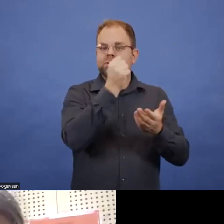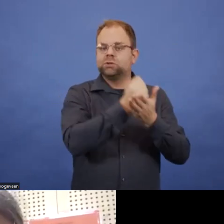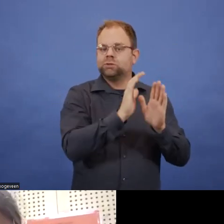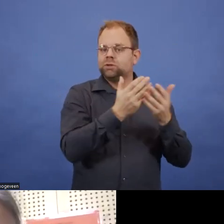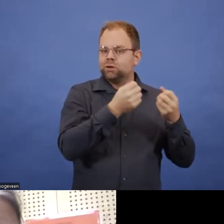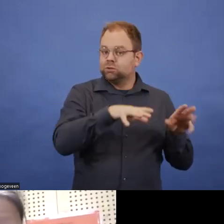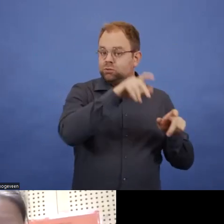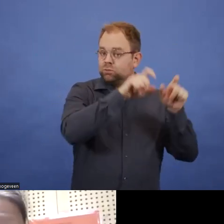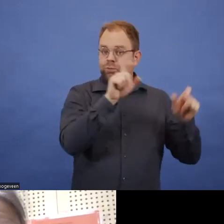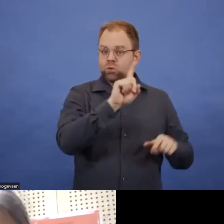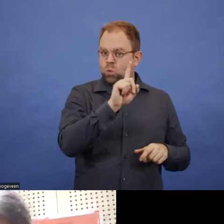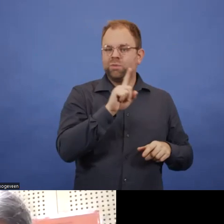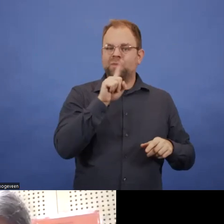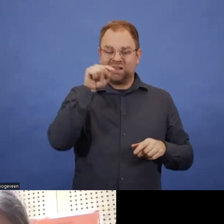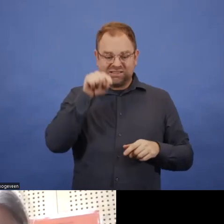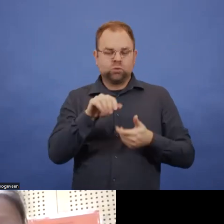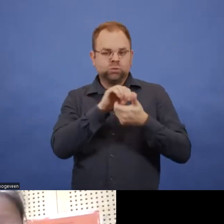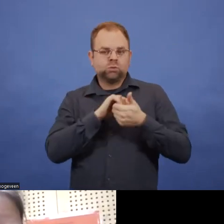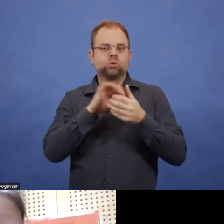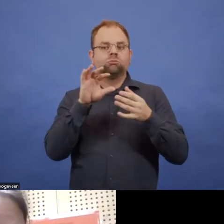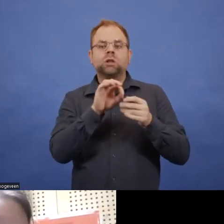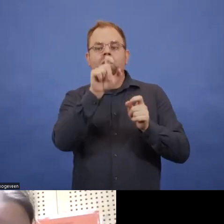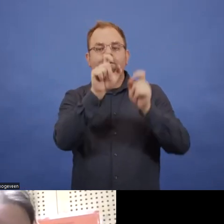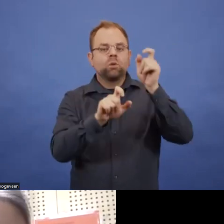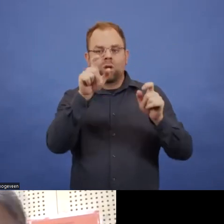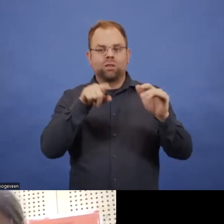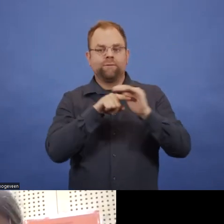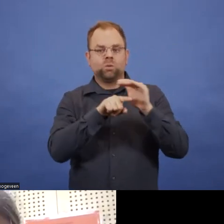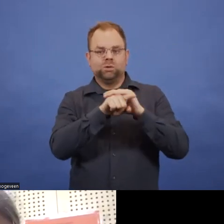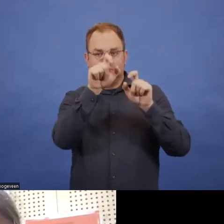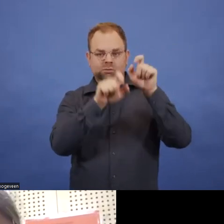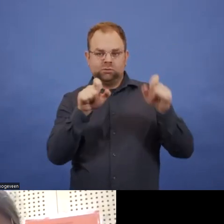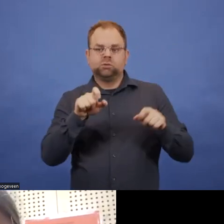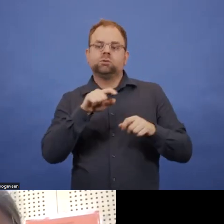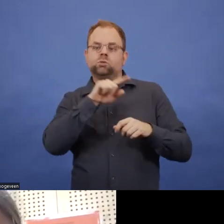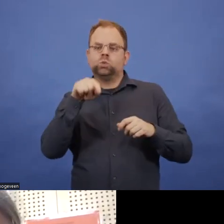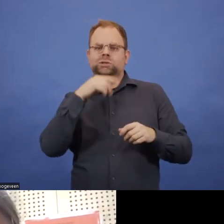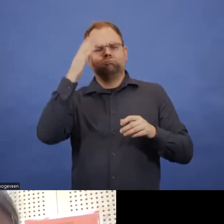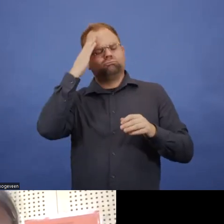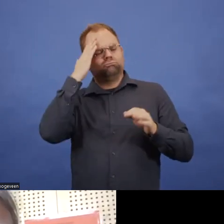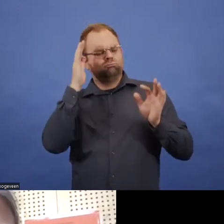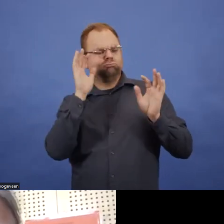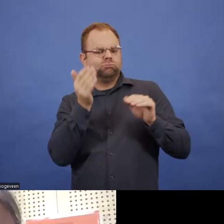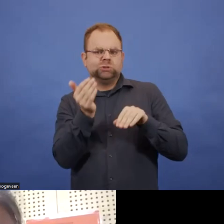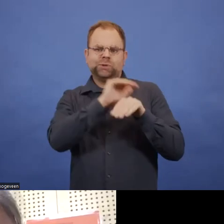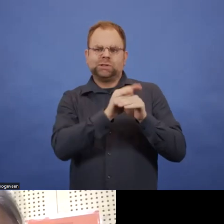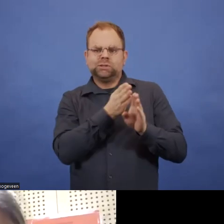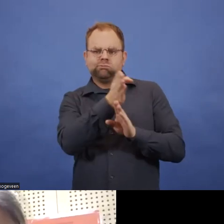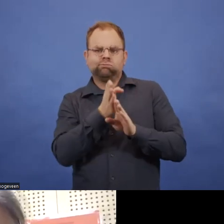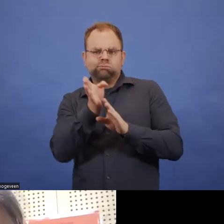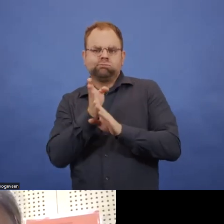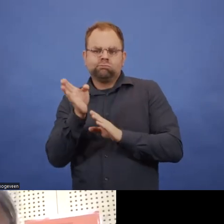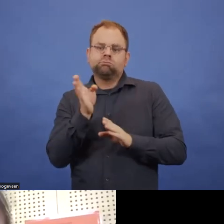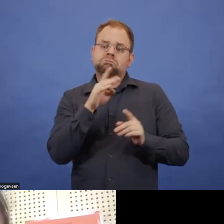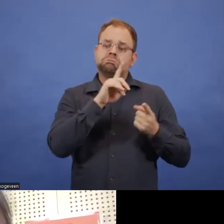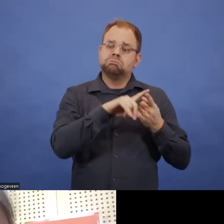una experiencia específica en cuanto a la discapacidad o género, o una